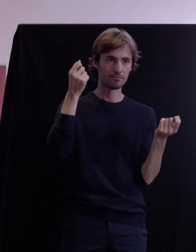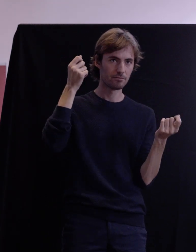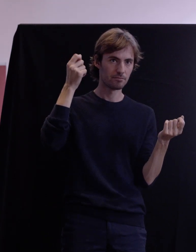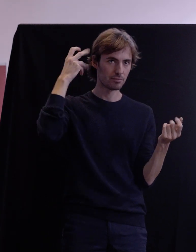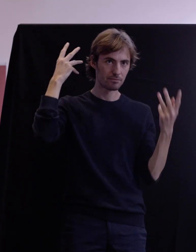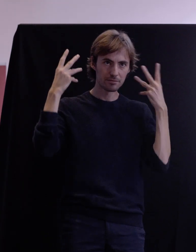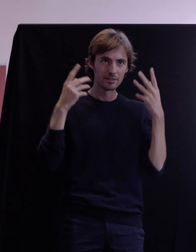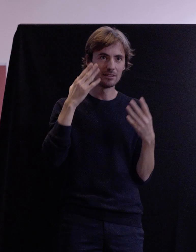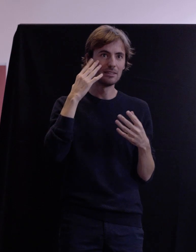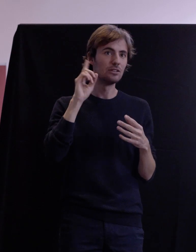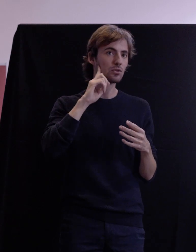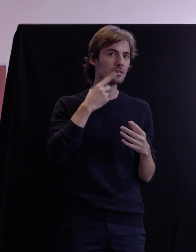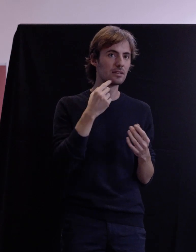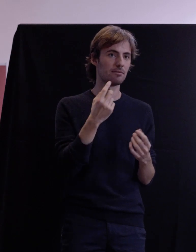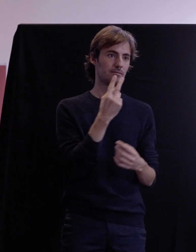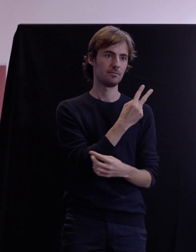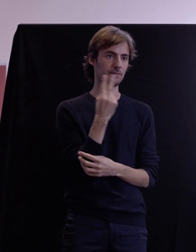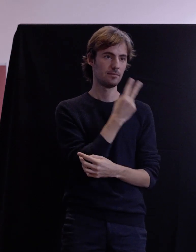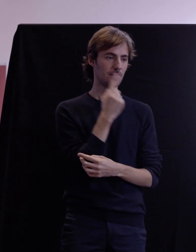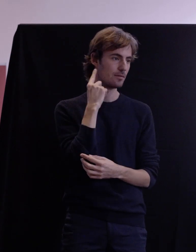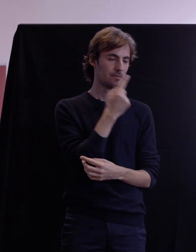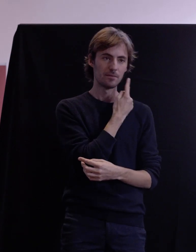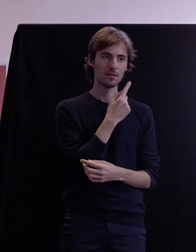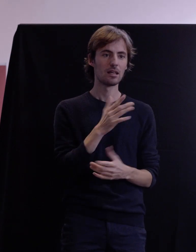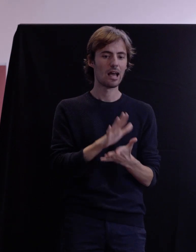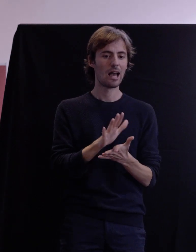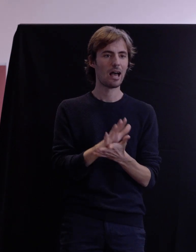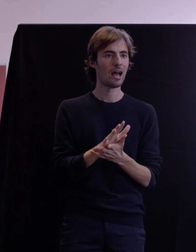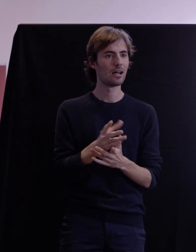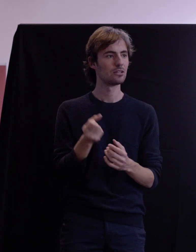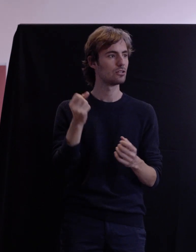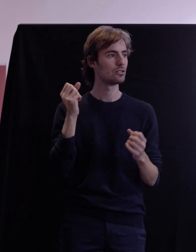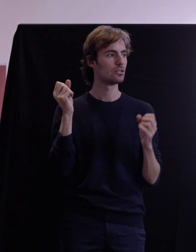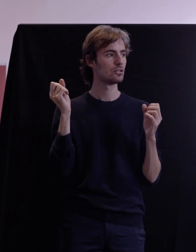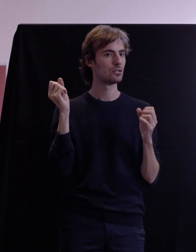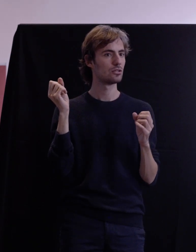en cas de surdité bilatérale. L'âge d'implantation chez l'enfant